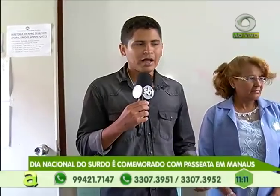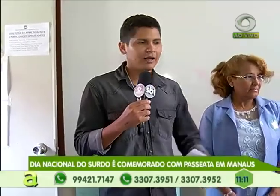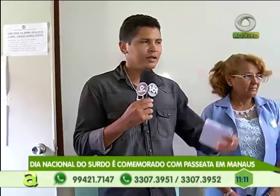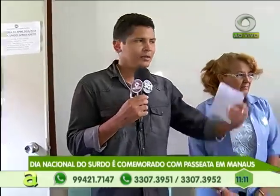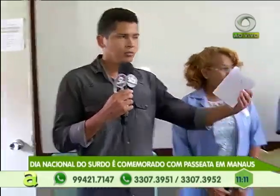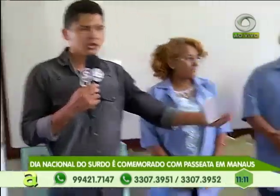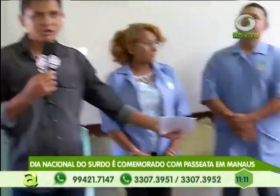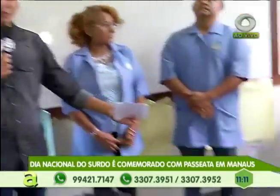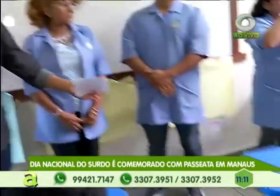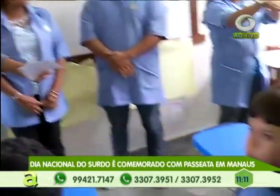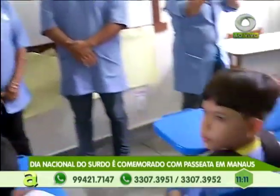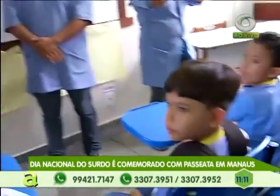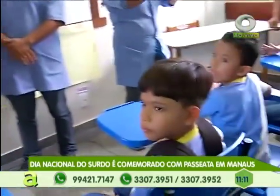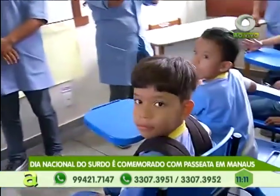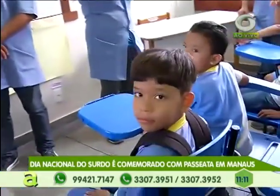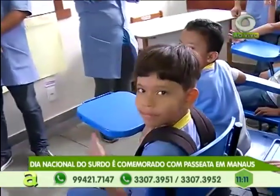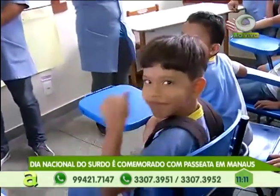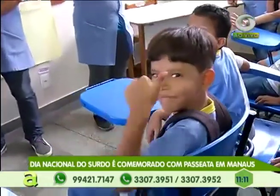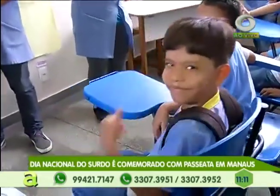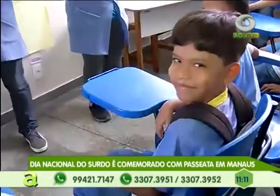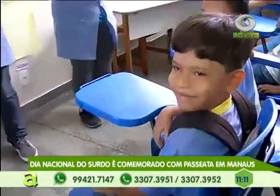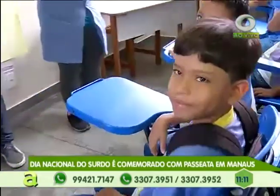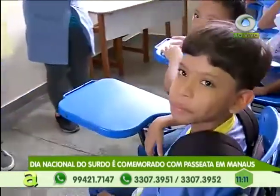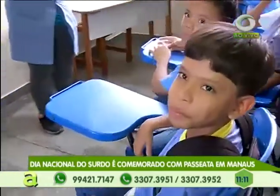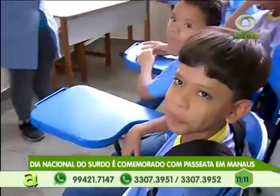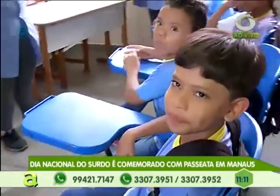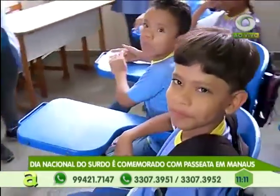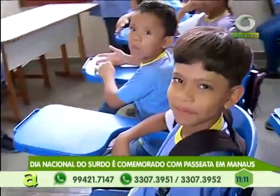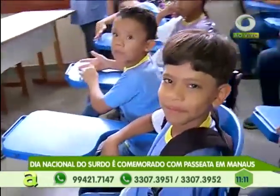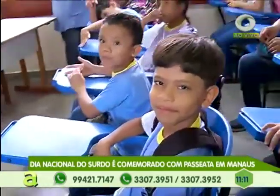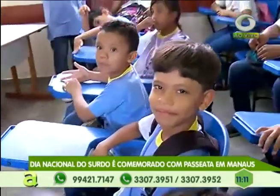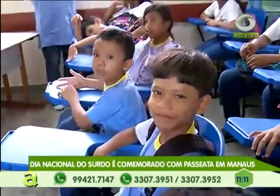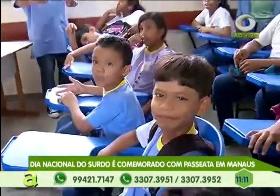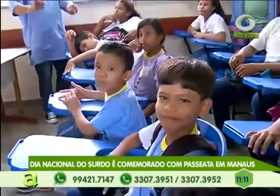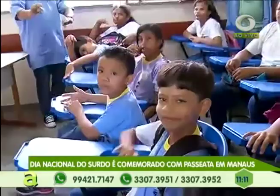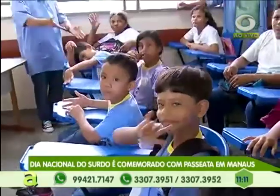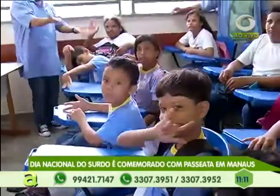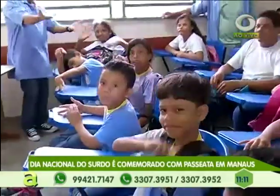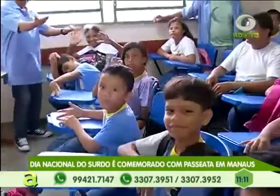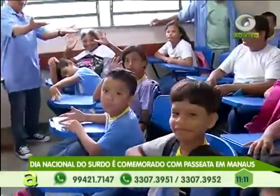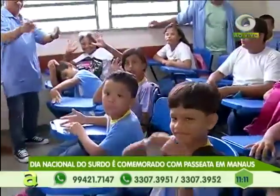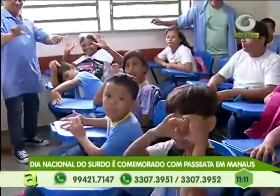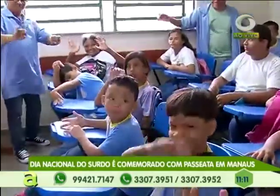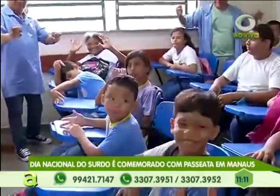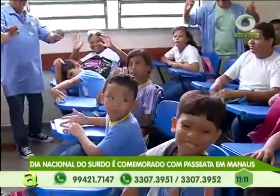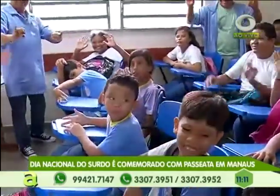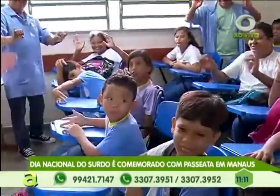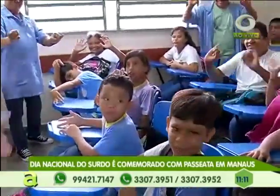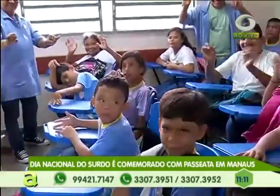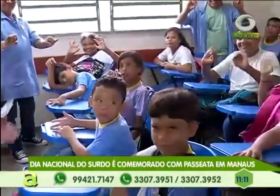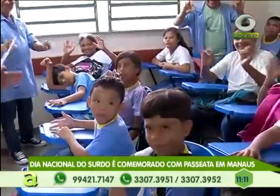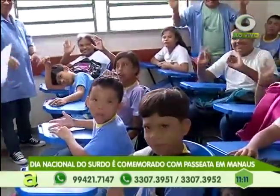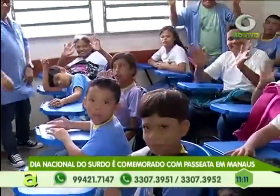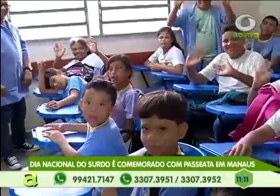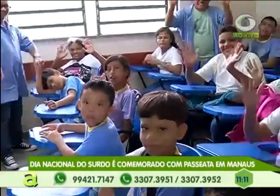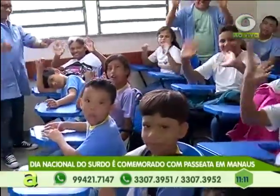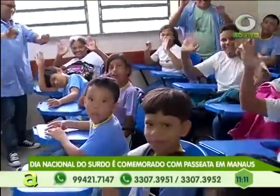motivar também toda essa gente que está aqui, olha só. Vamos, galerinha, o professor tem como pedir para dar um tchau aí para quem está vendo em casa